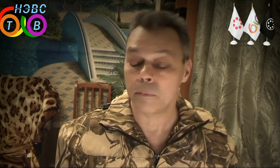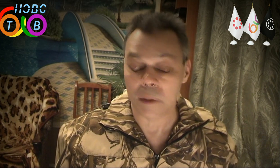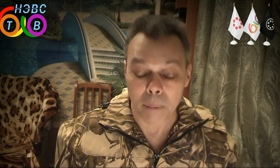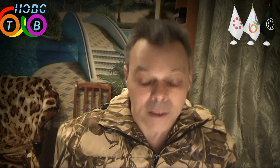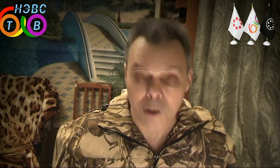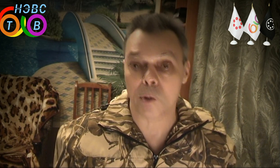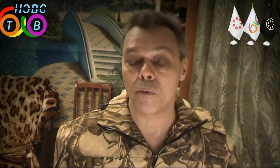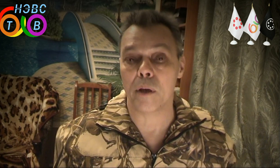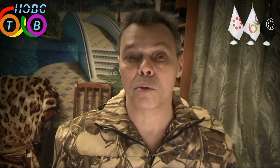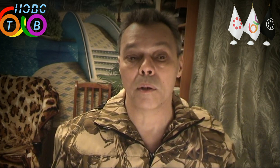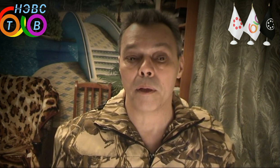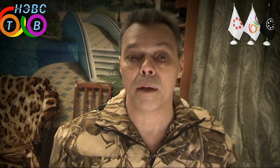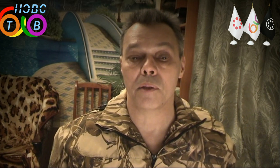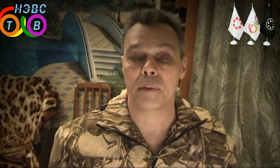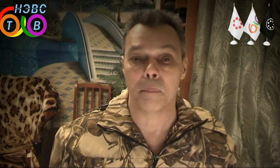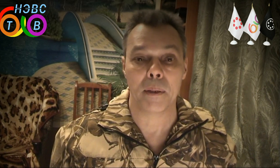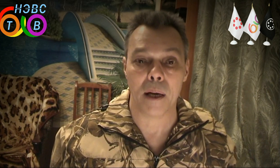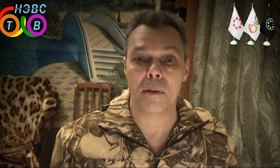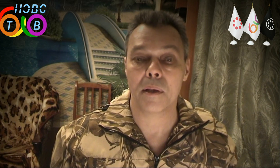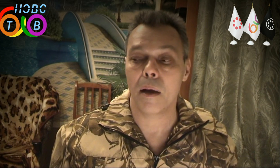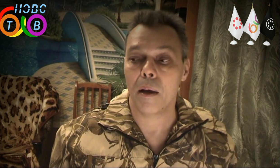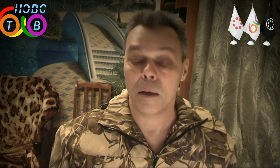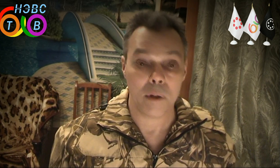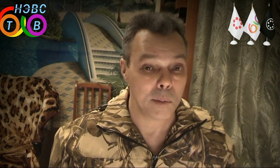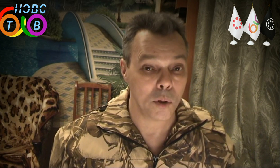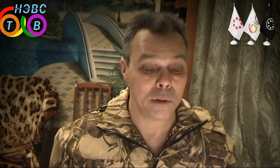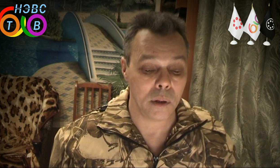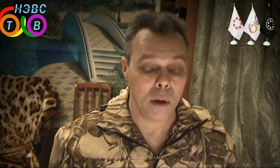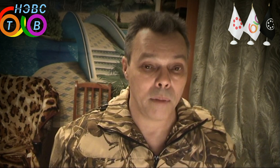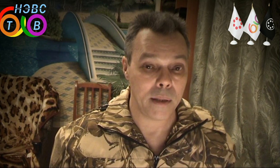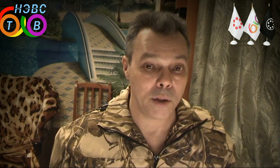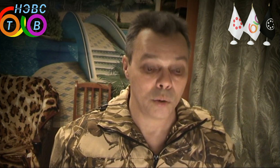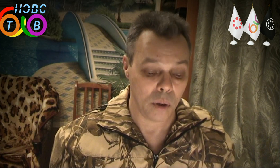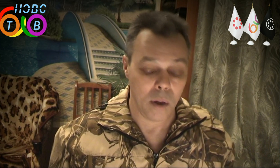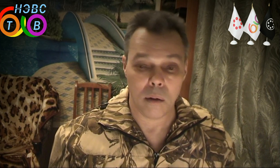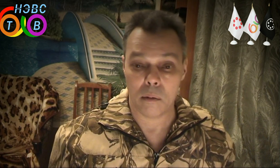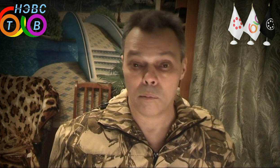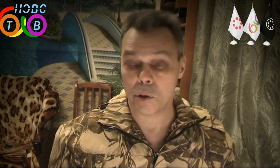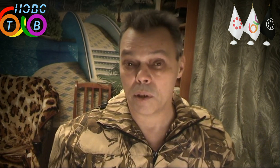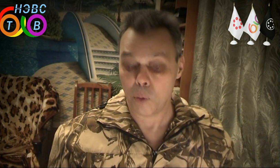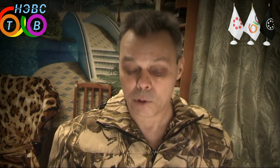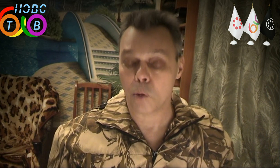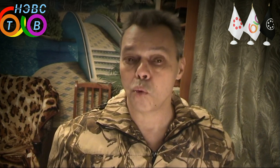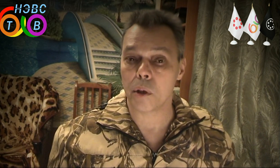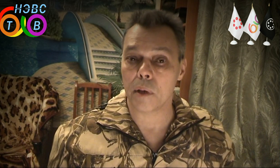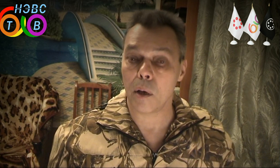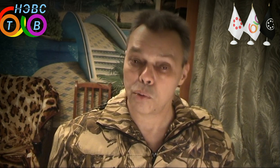я практически уверен, что эта передача всем понравится. И вы сможете понять, что можно не просто кушать, а